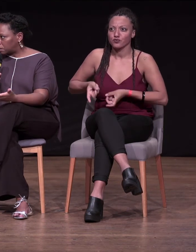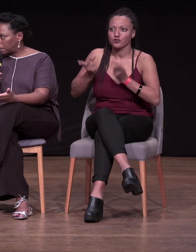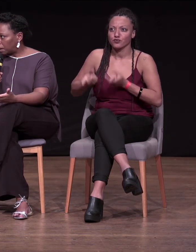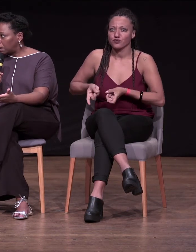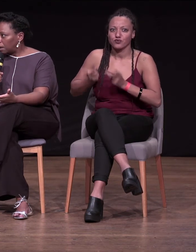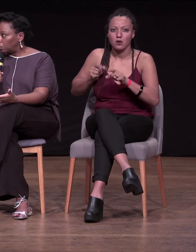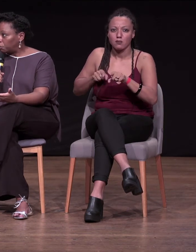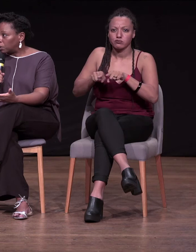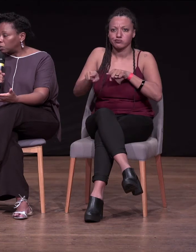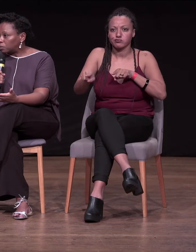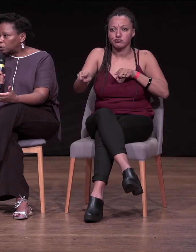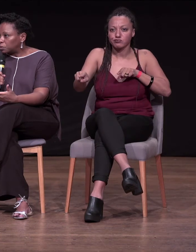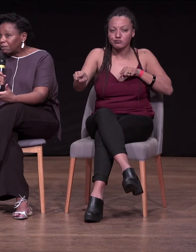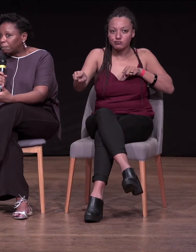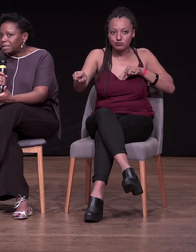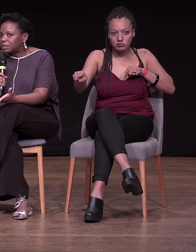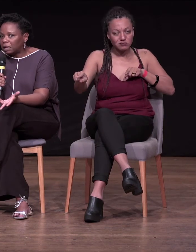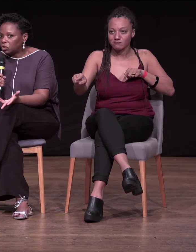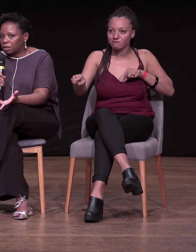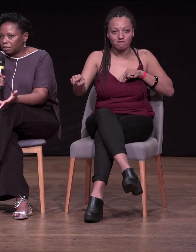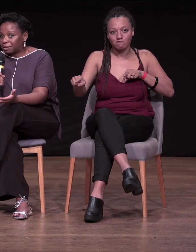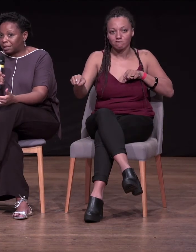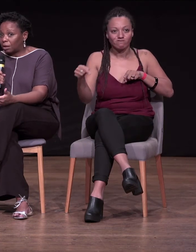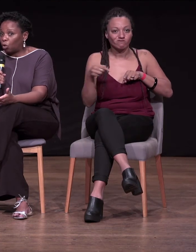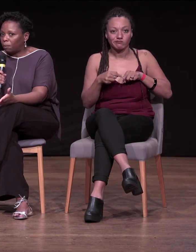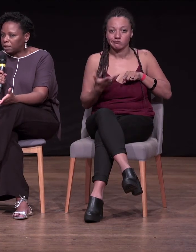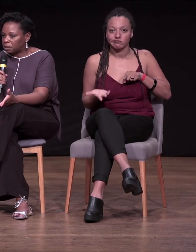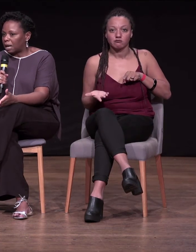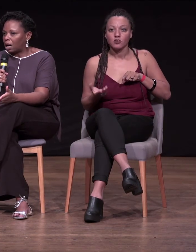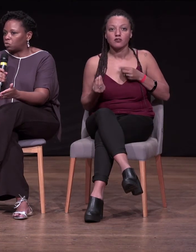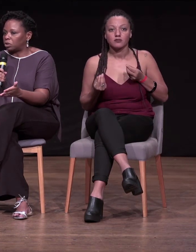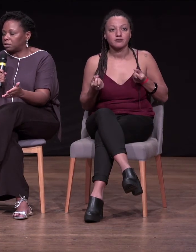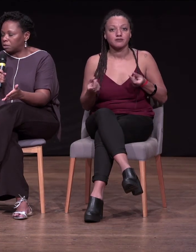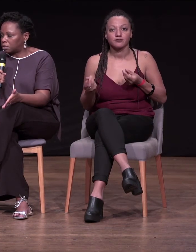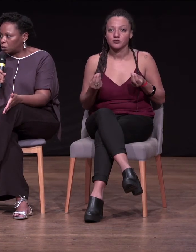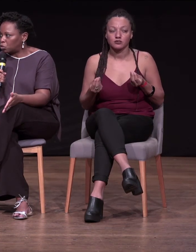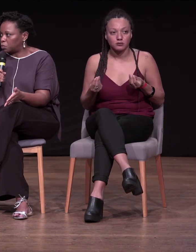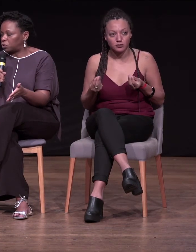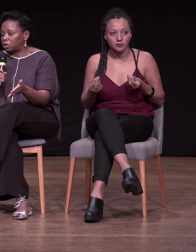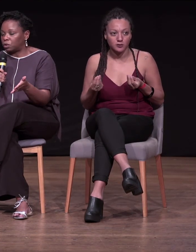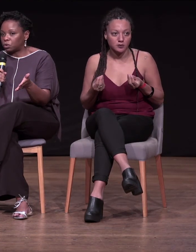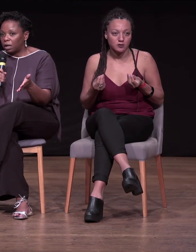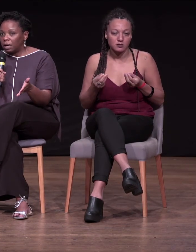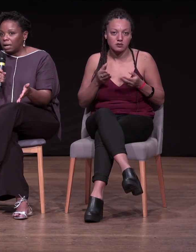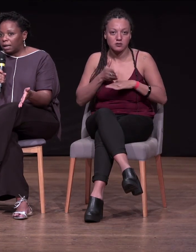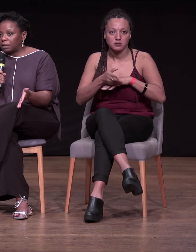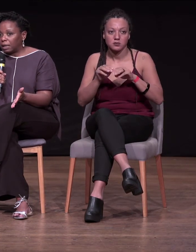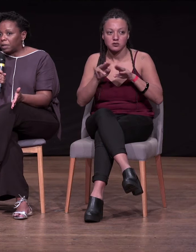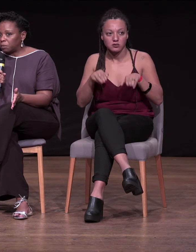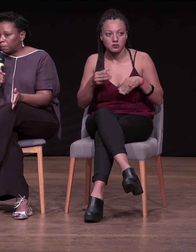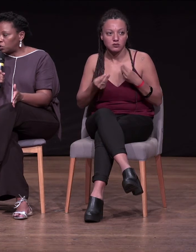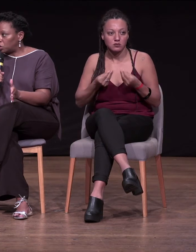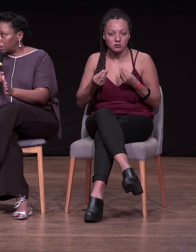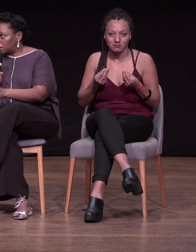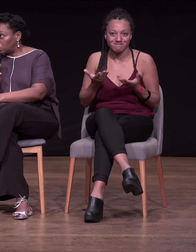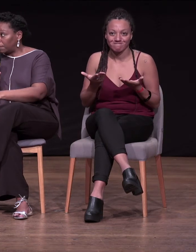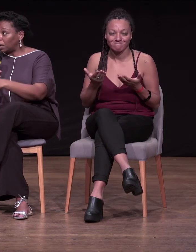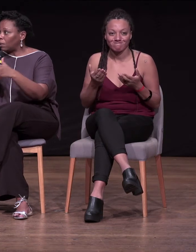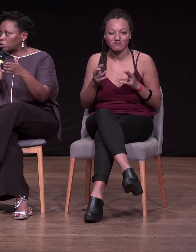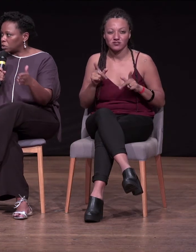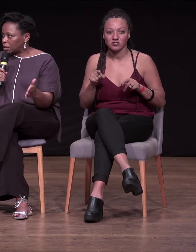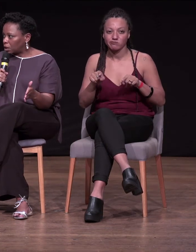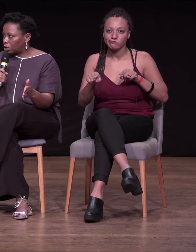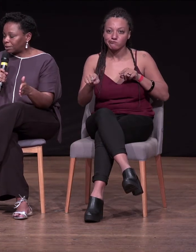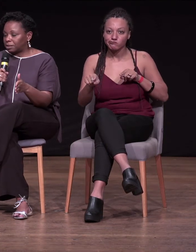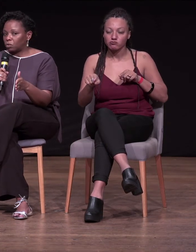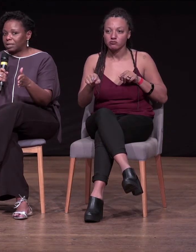na mesma, não estava presente nessa cena comercial de aquisição de museus na mesma medida. Então, também é